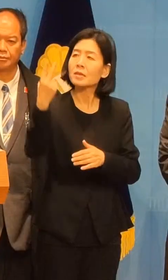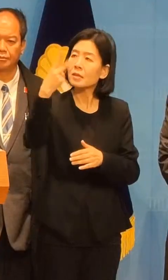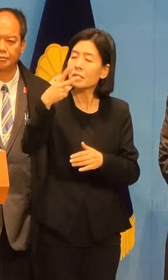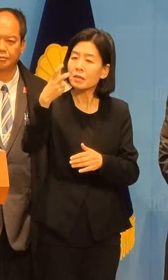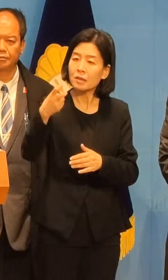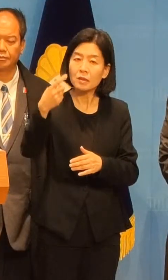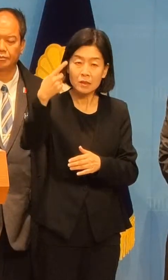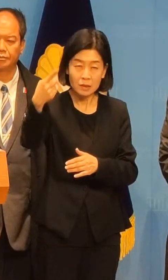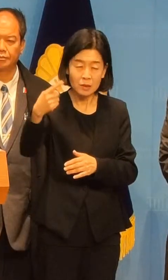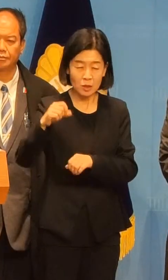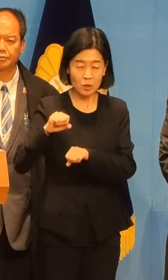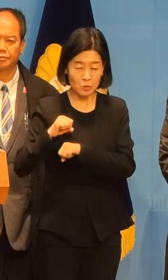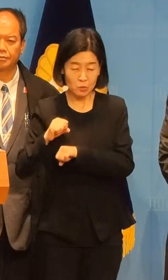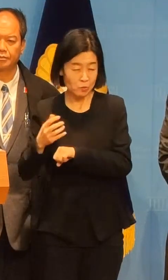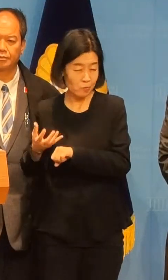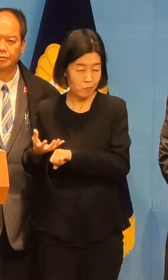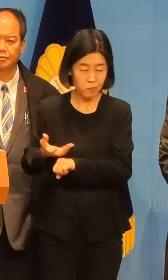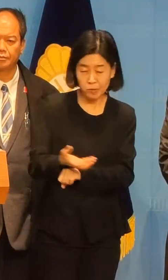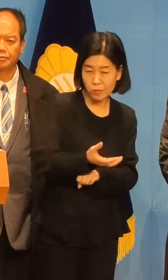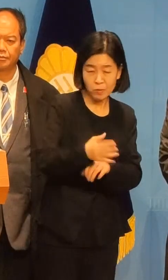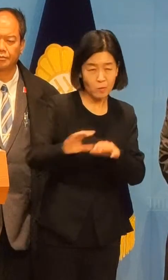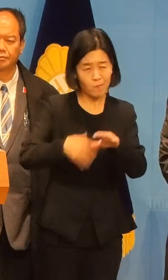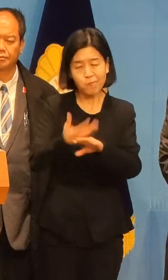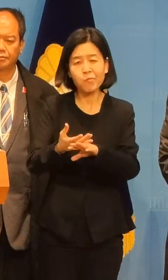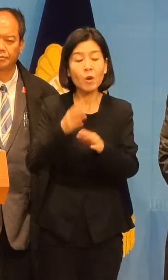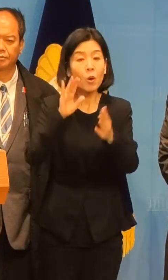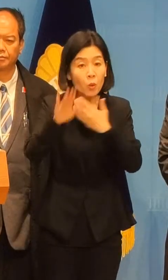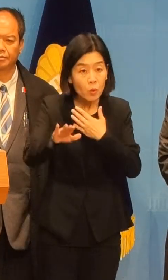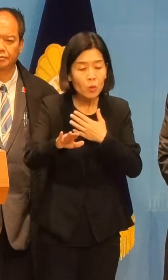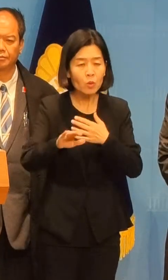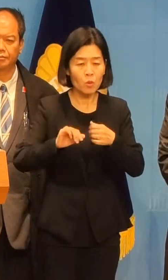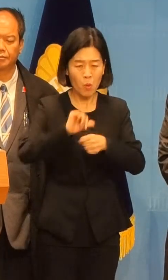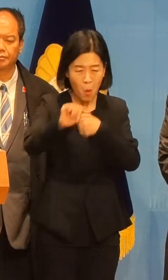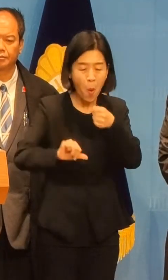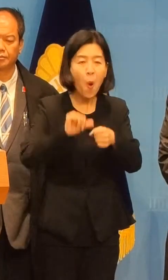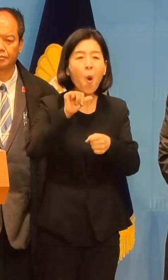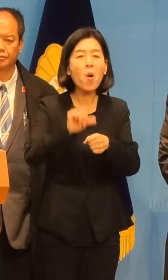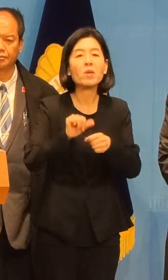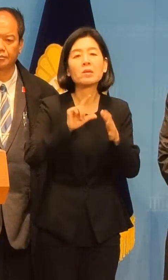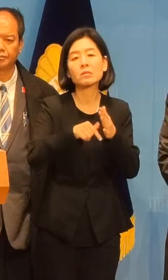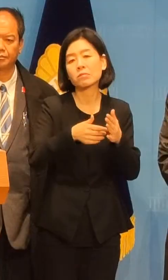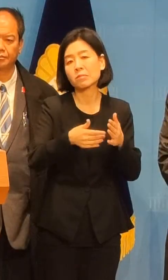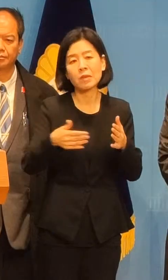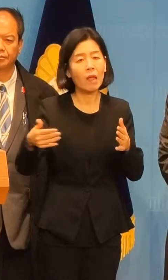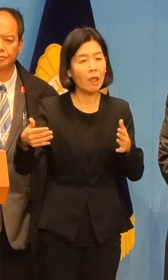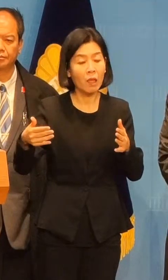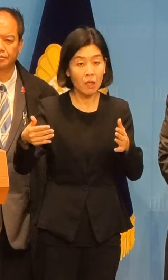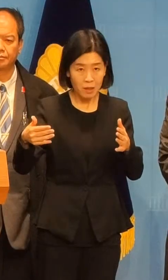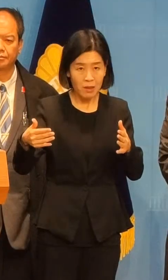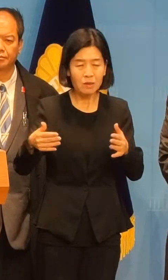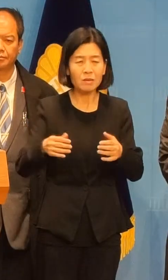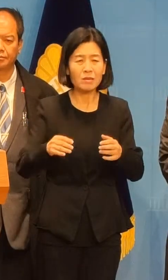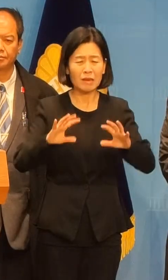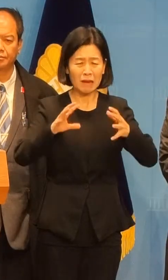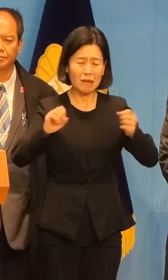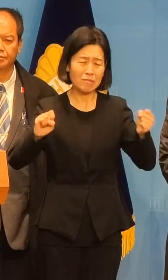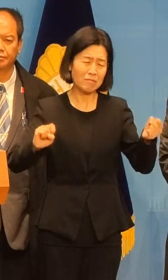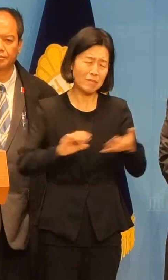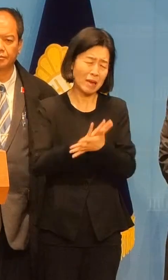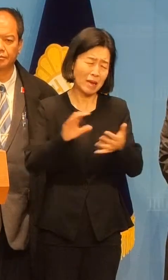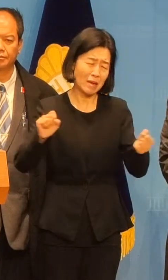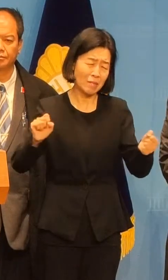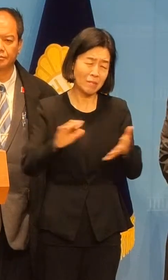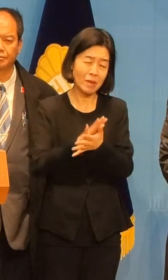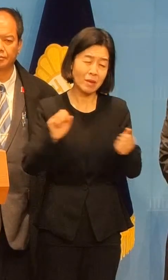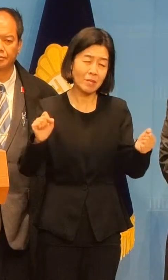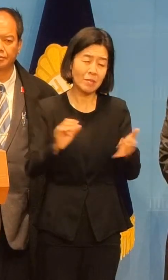2021년 군부 쿠데타 이후 벌써 5년 가까이 유혈 내전 상태가